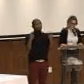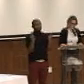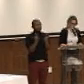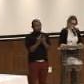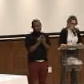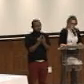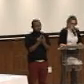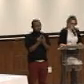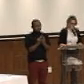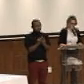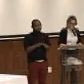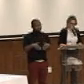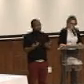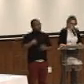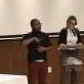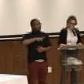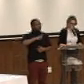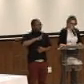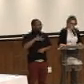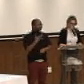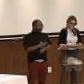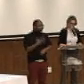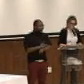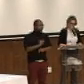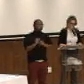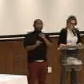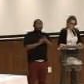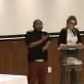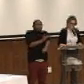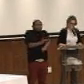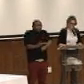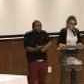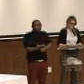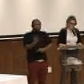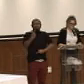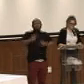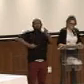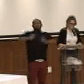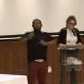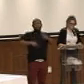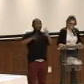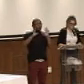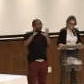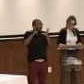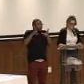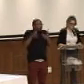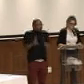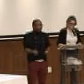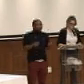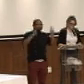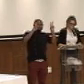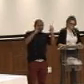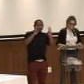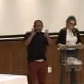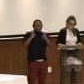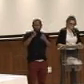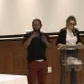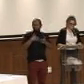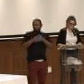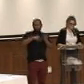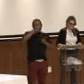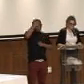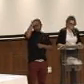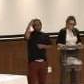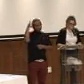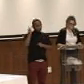isso. Nós temos essa prática de debater sempre, de fazer discussões em todos os níveis e com todas as pessoas e não